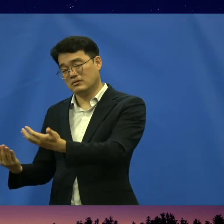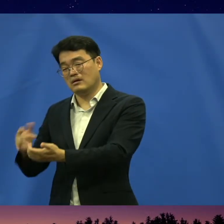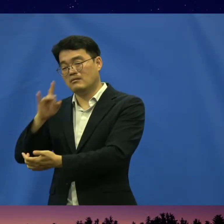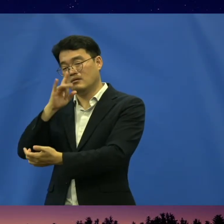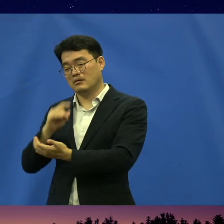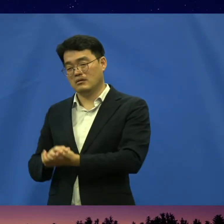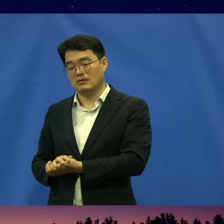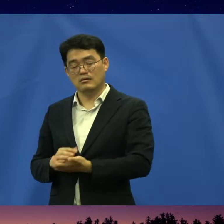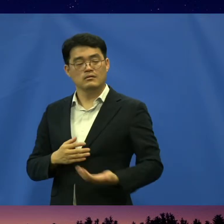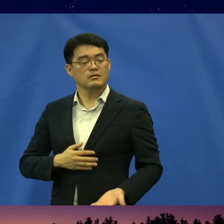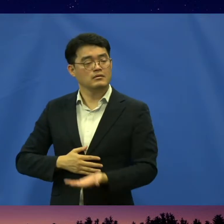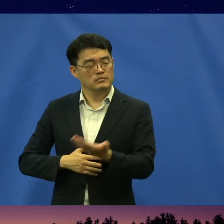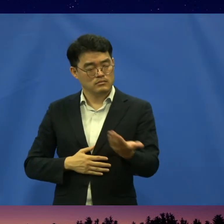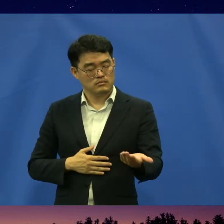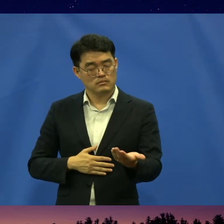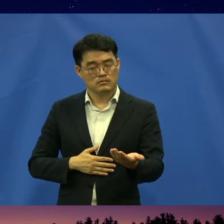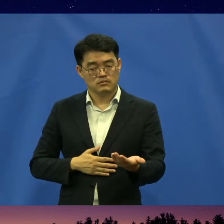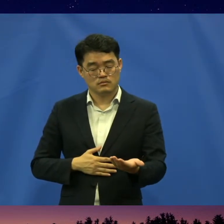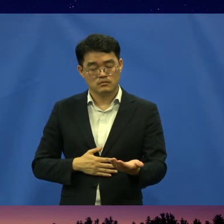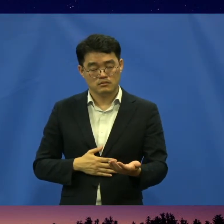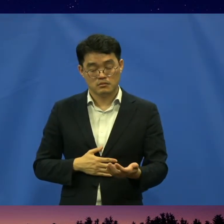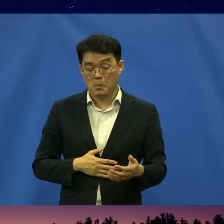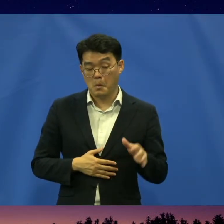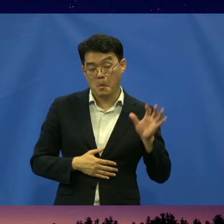사명은 그냥 남 디스하는 거.